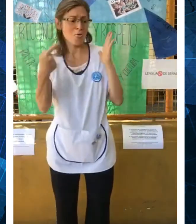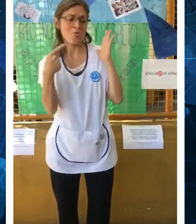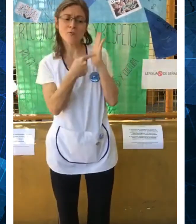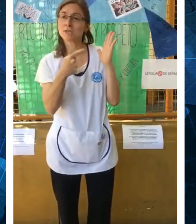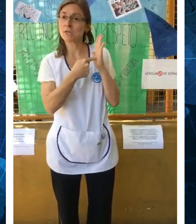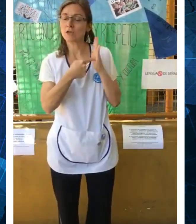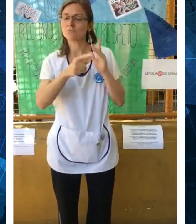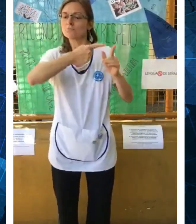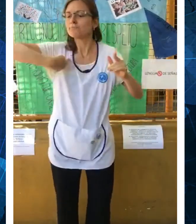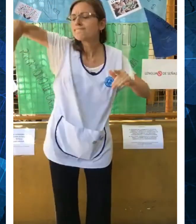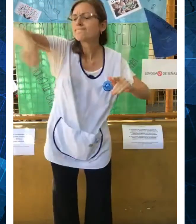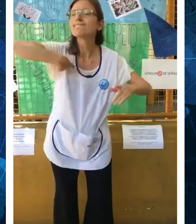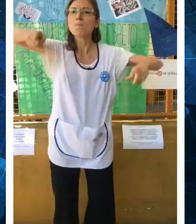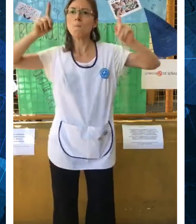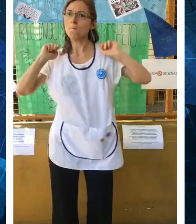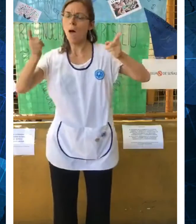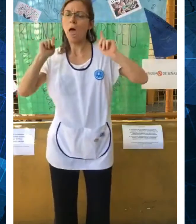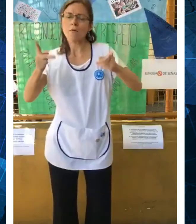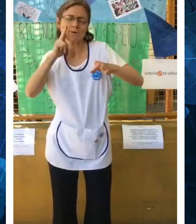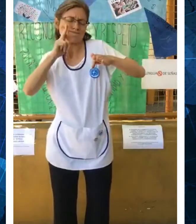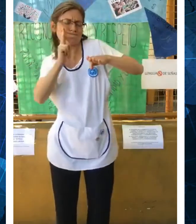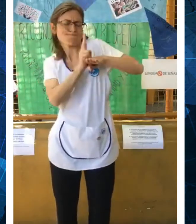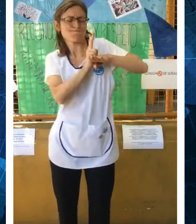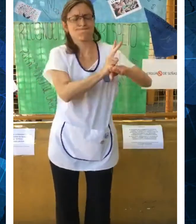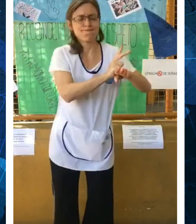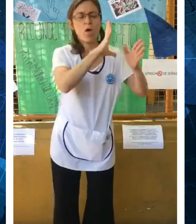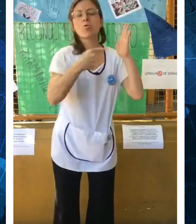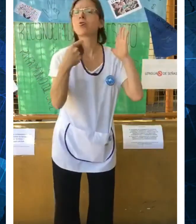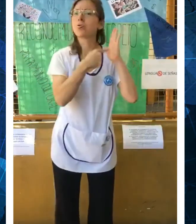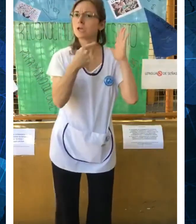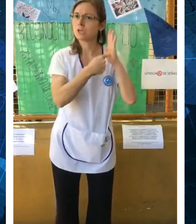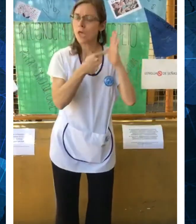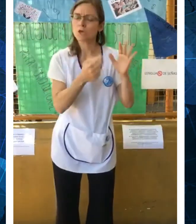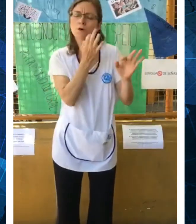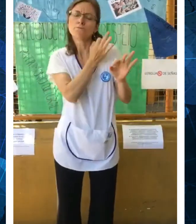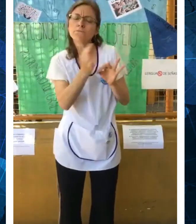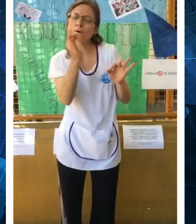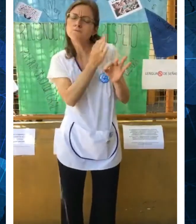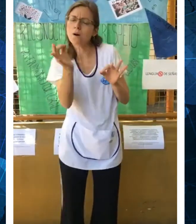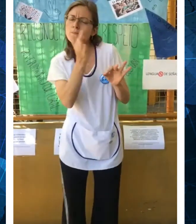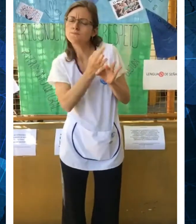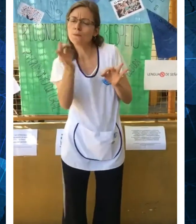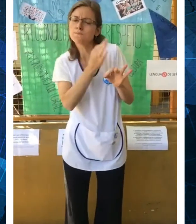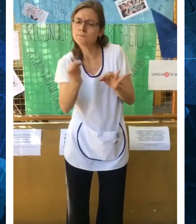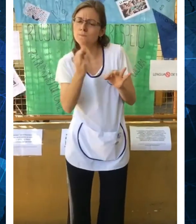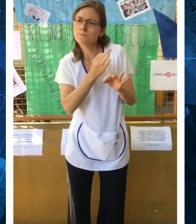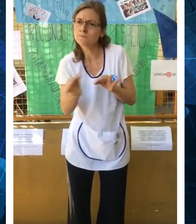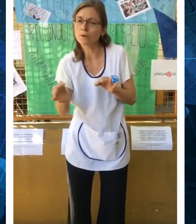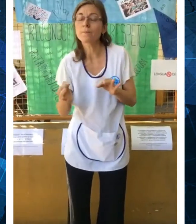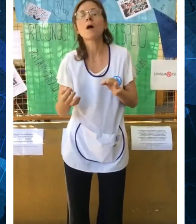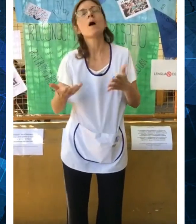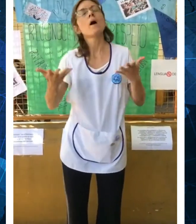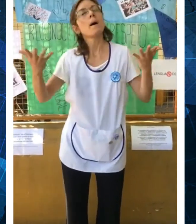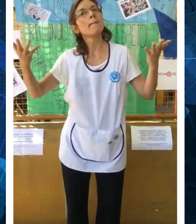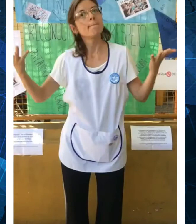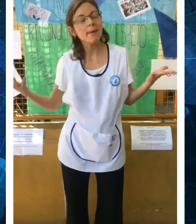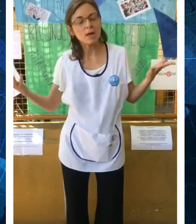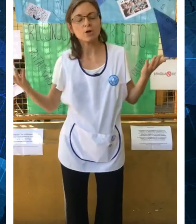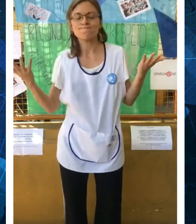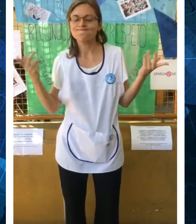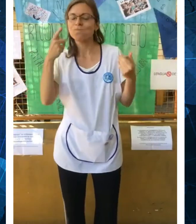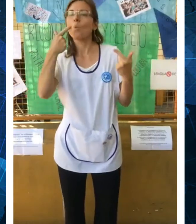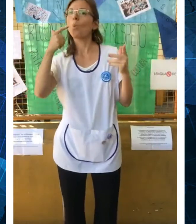que es cómo aprenden las personas sordas. Respetamos los contenidos de enseñanza del